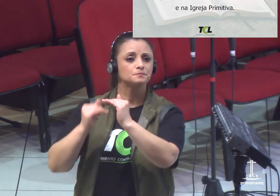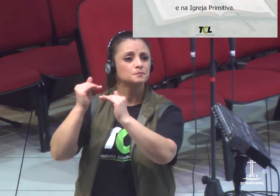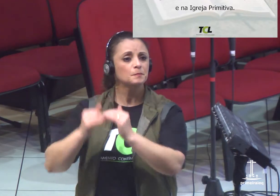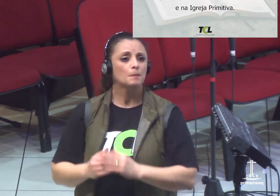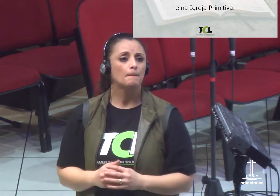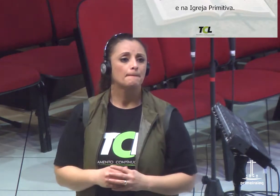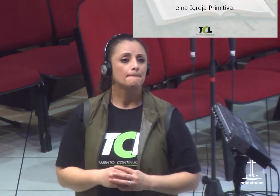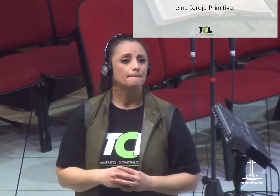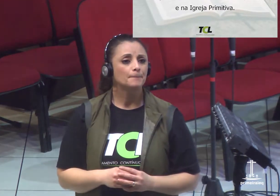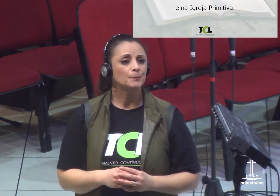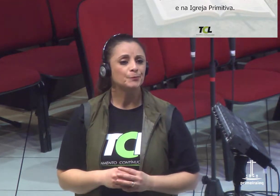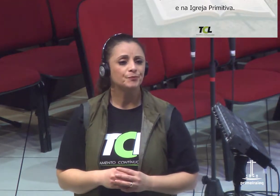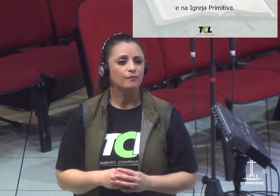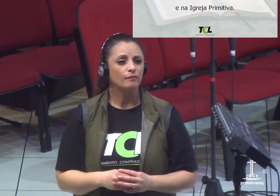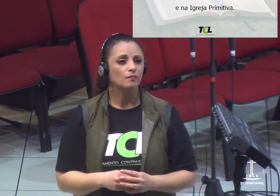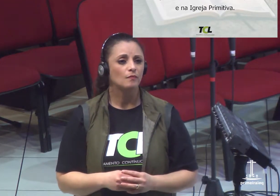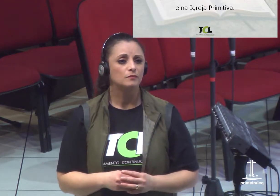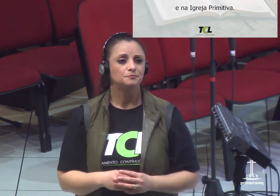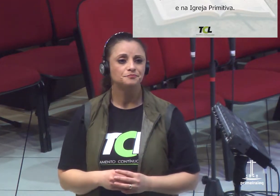tenham cuidado,